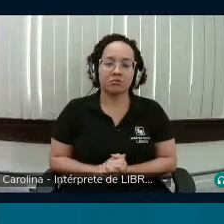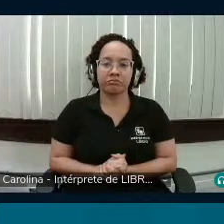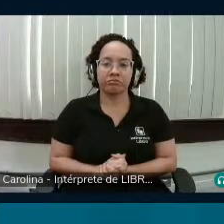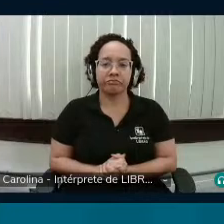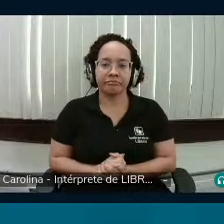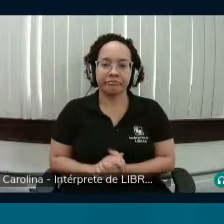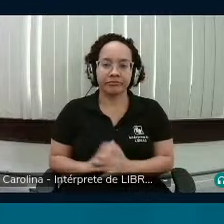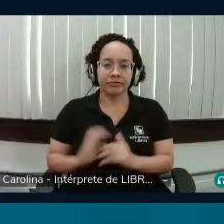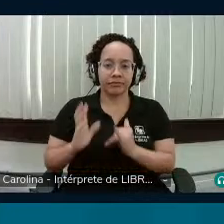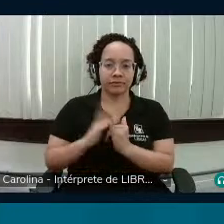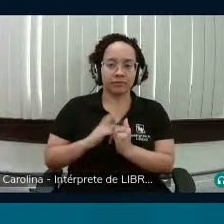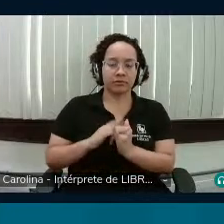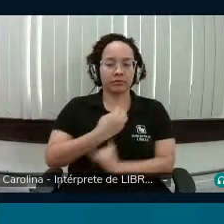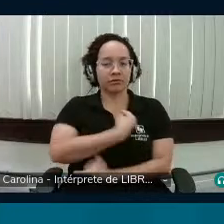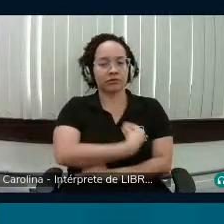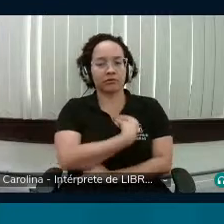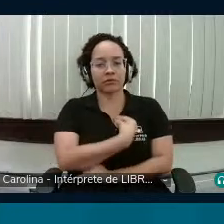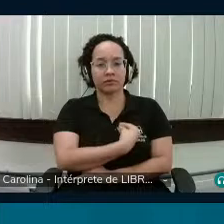transmissão, eu estou só com o